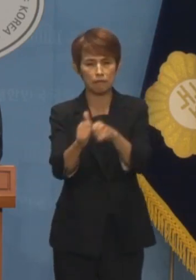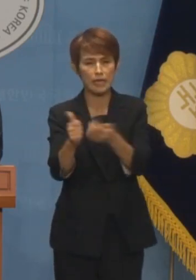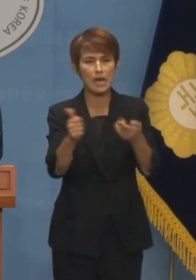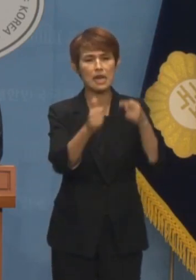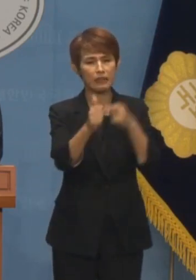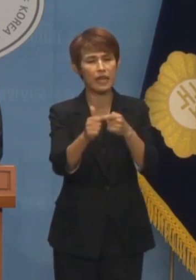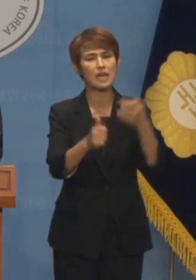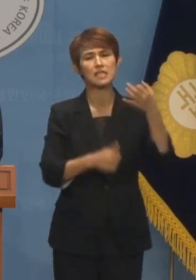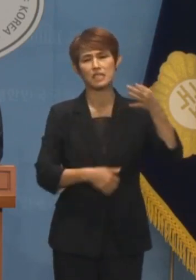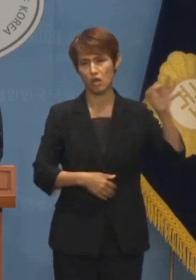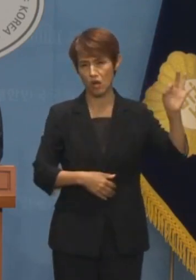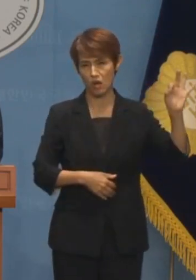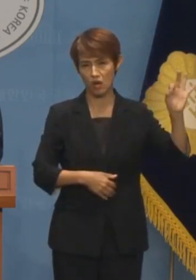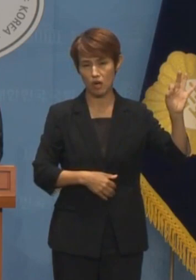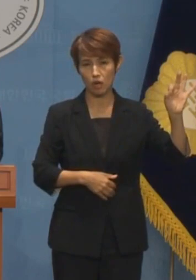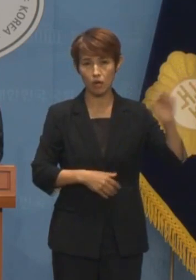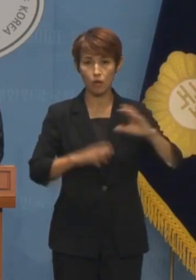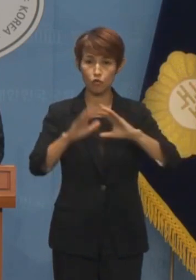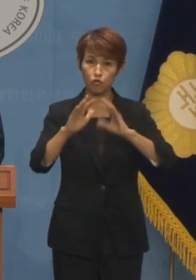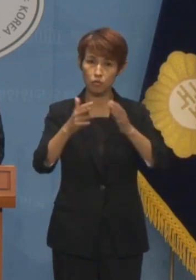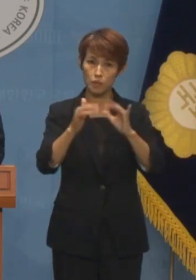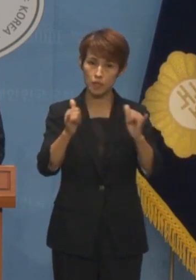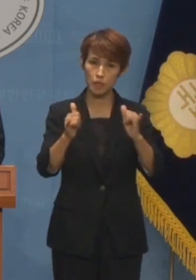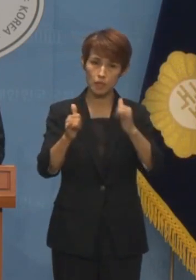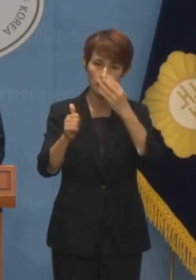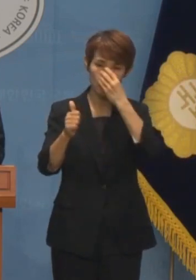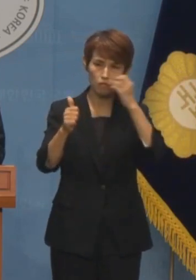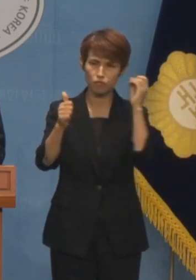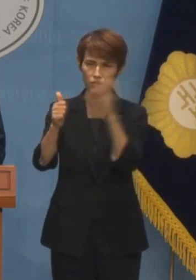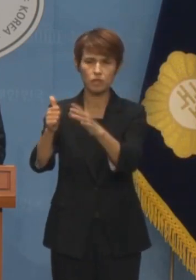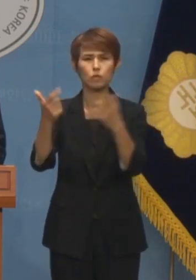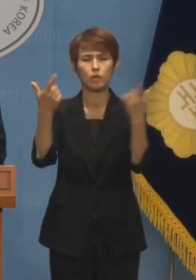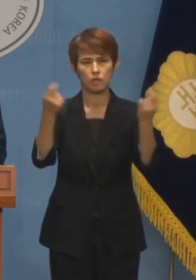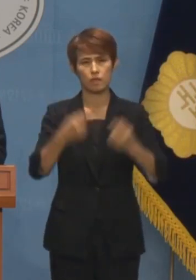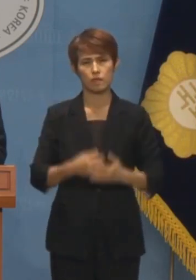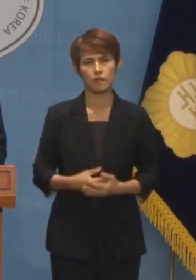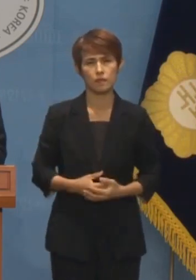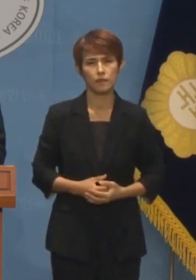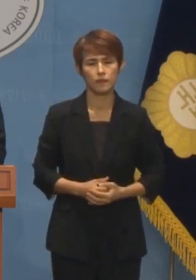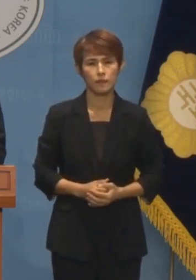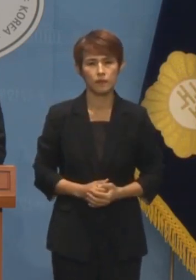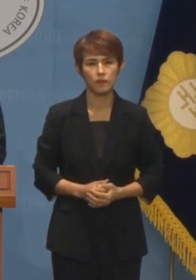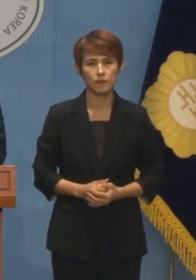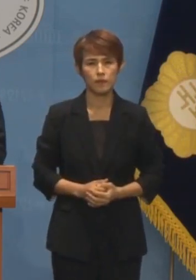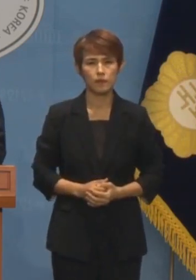있다니 국민을 기망하는 귀괴한 외교 문법입니다.